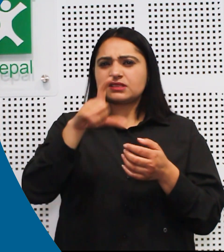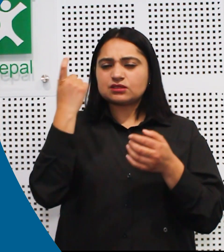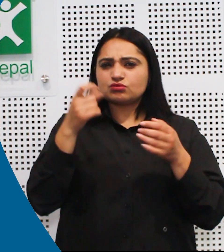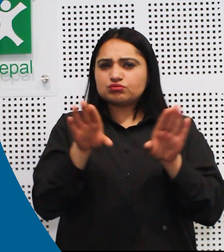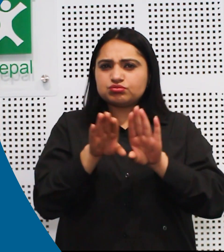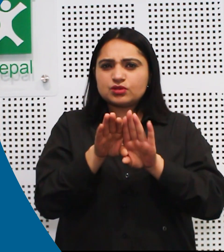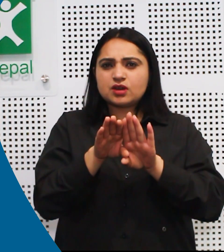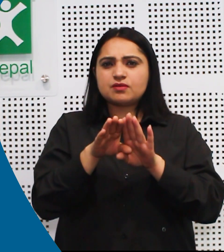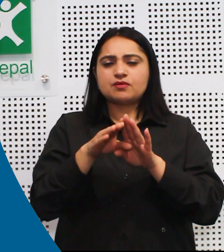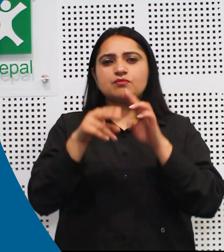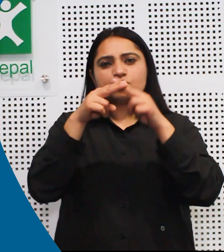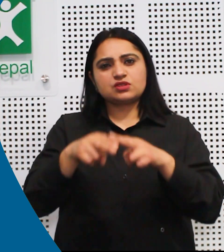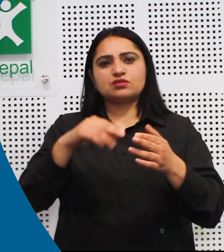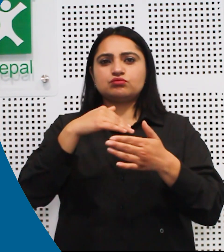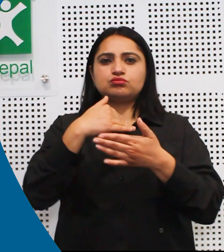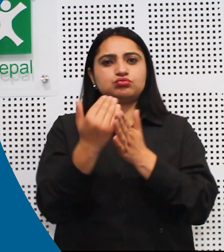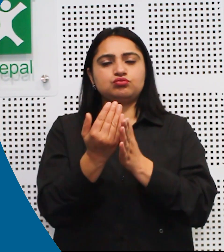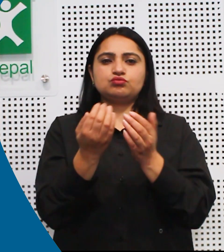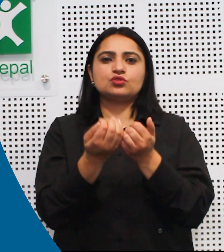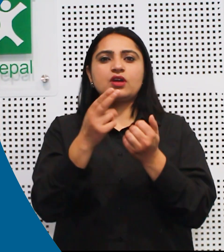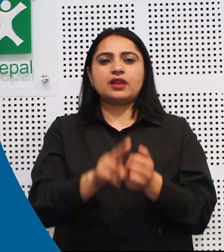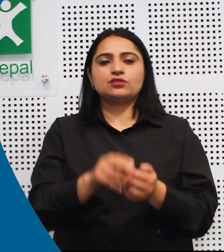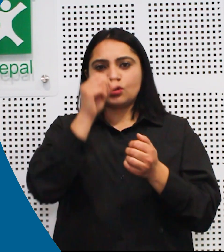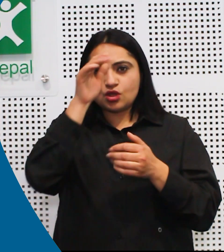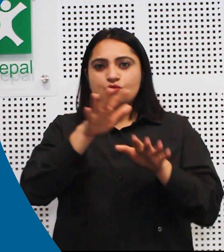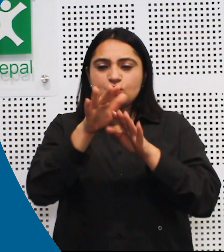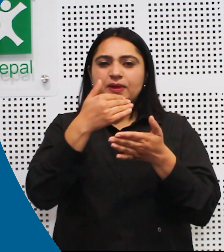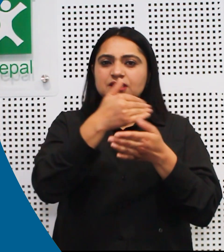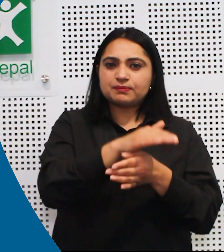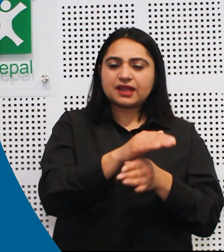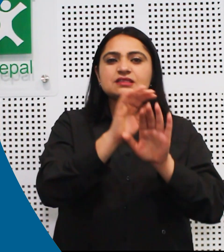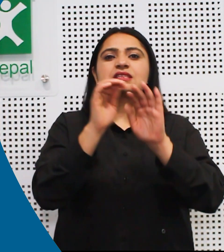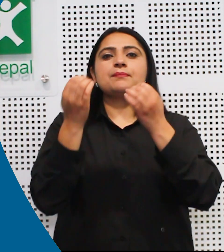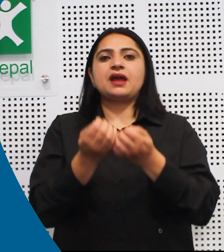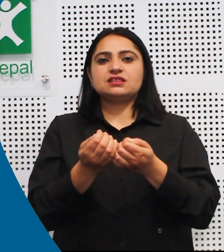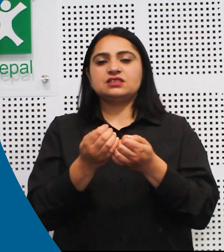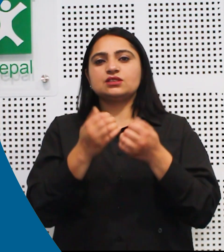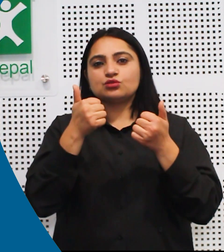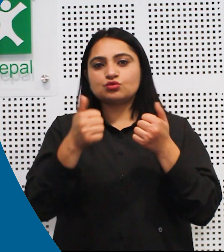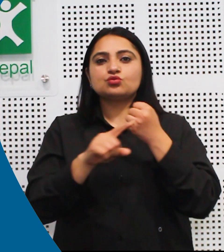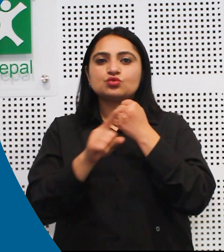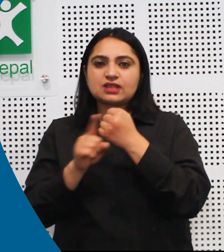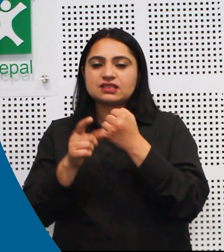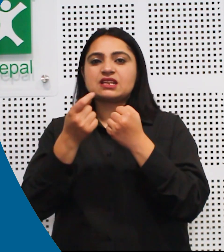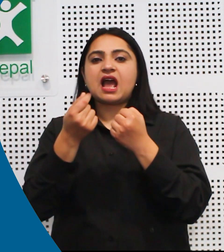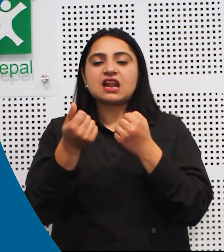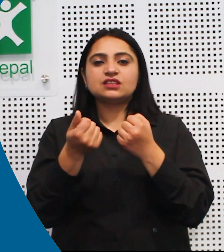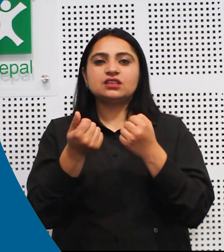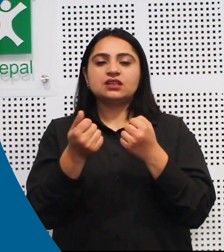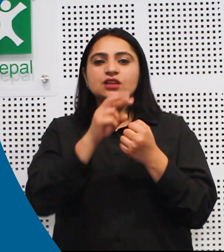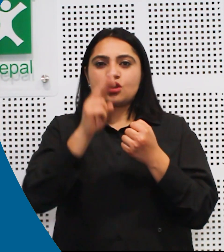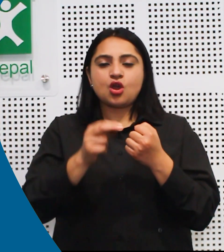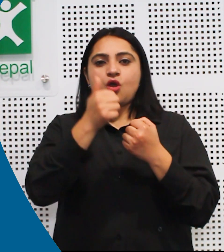हाराहारीमा विनियोजित गरेको थियो। पूर्वाधारतर्फका बाहेक सामाजिक, सुशासन, आर्थिकतर्फका